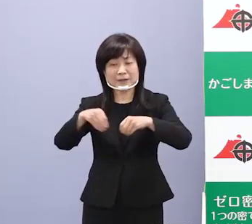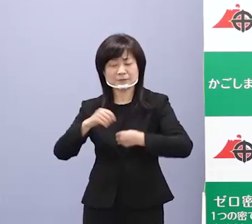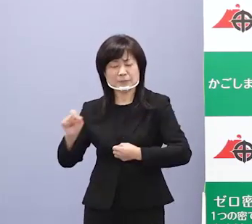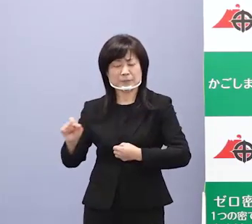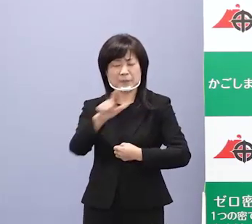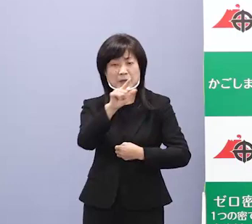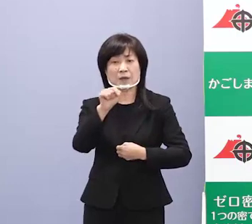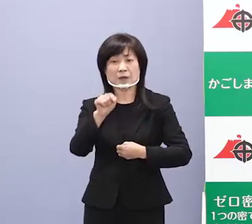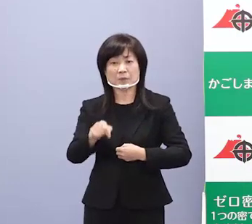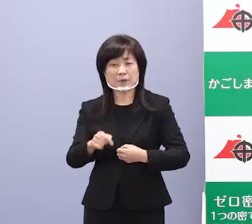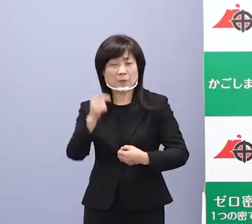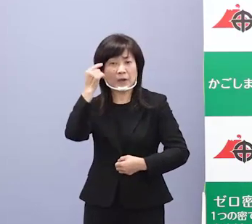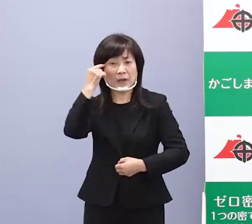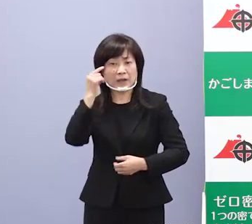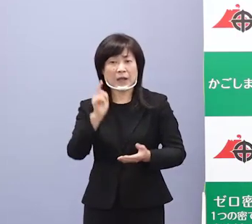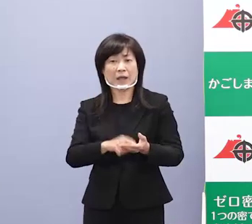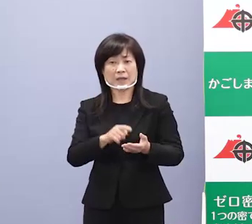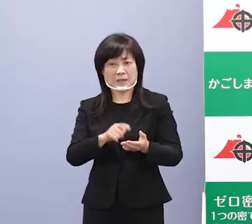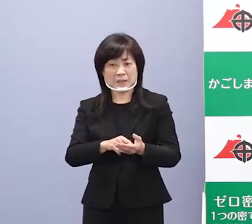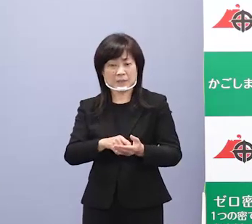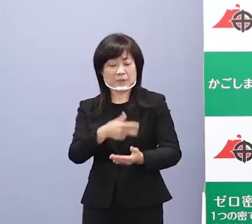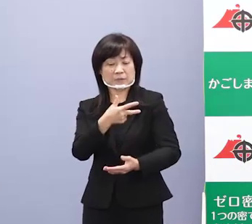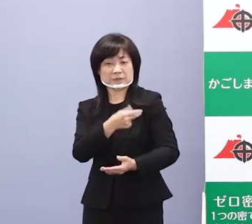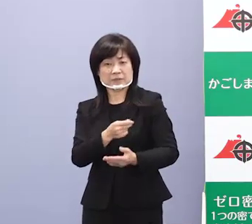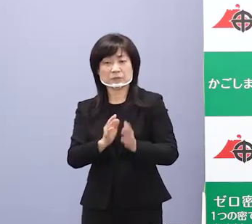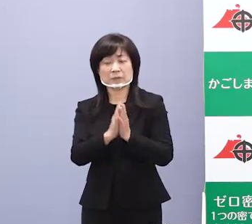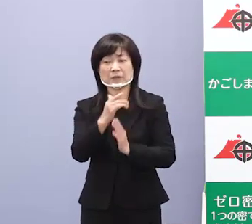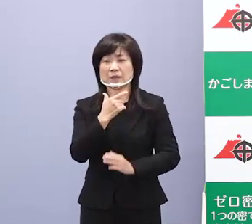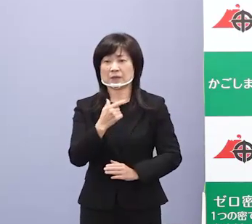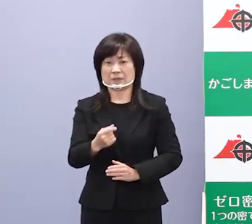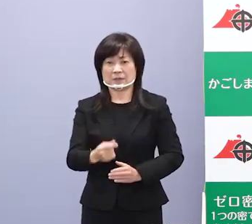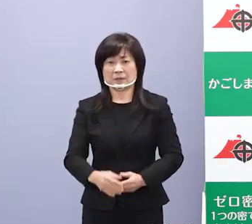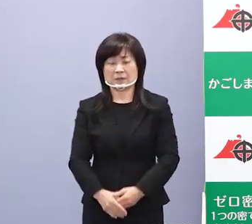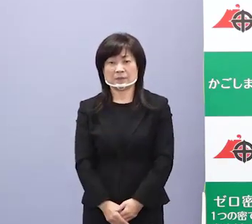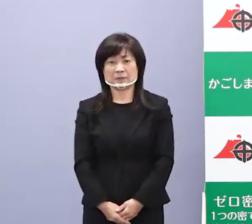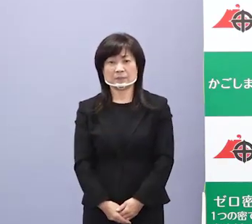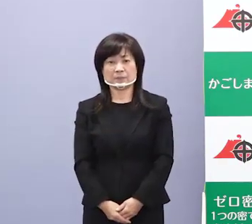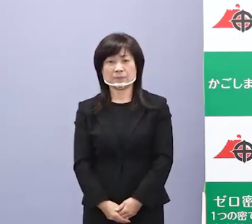を踏まえ、早めの接種の検討をお願いいたします。